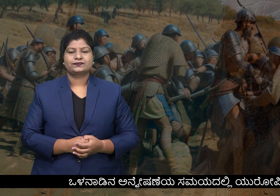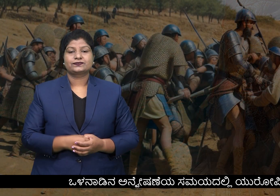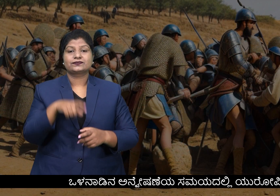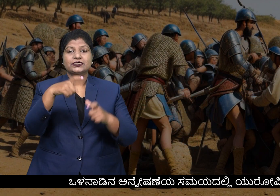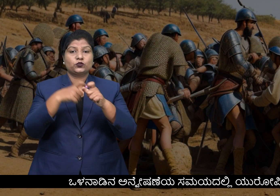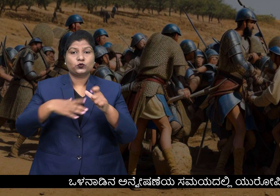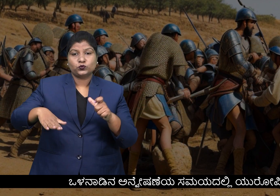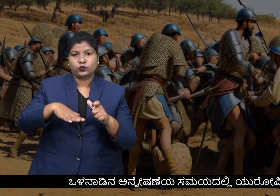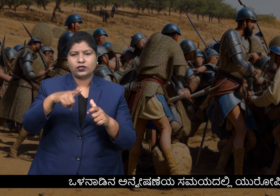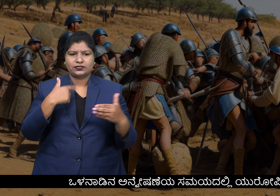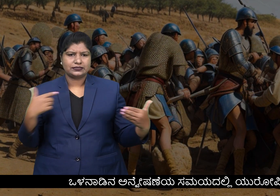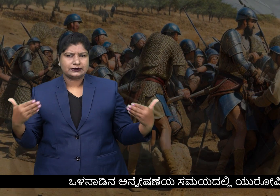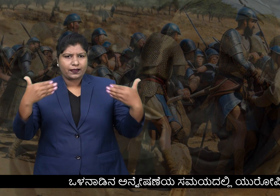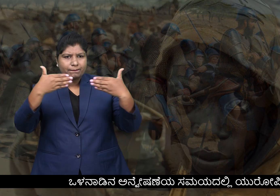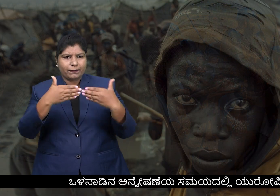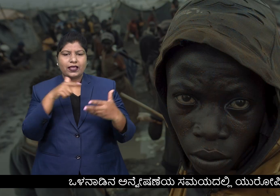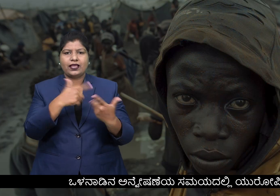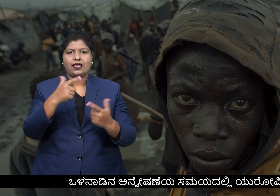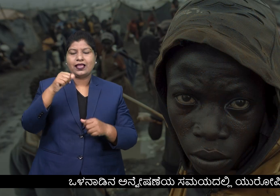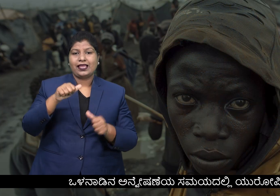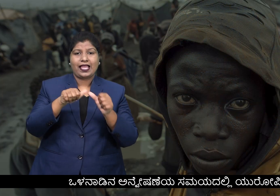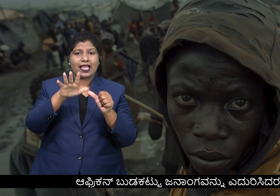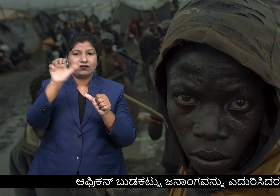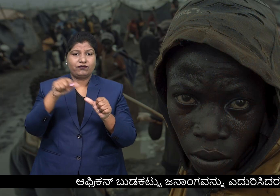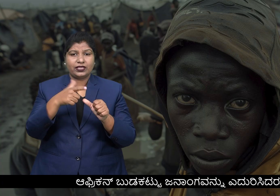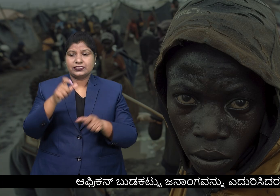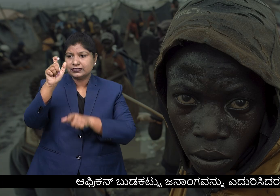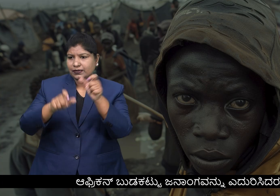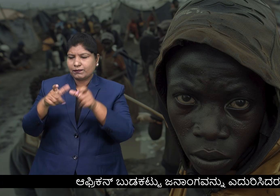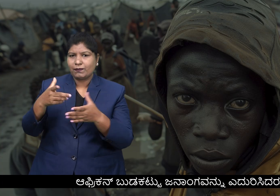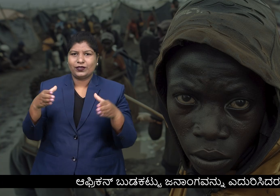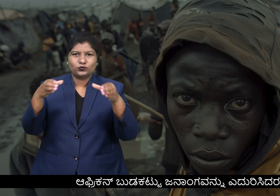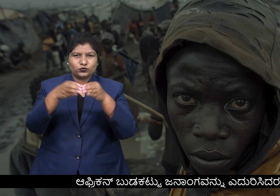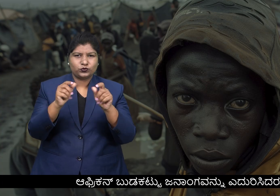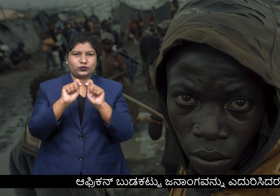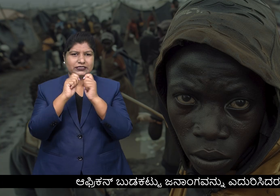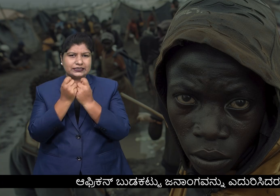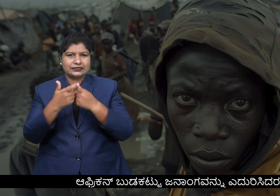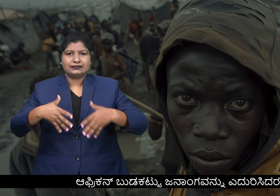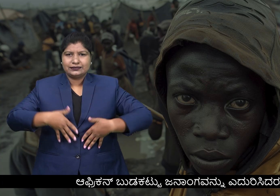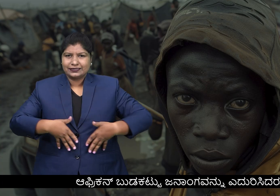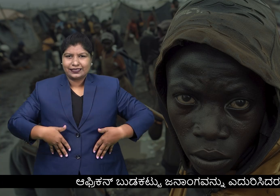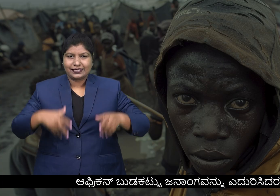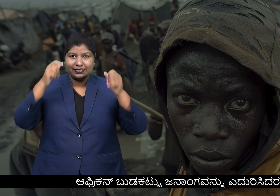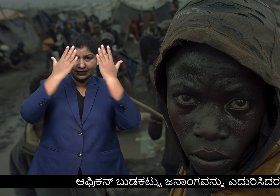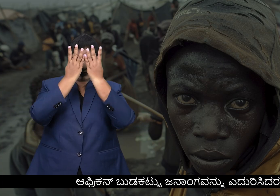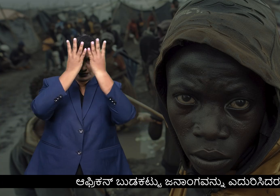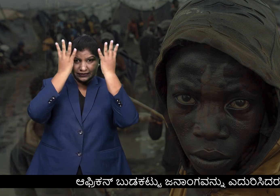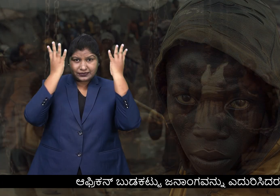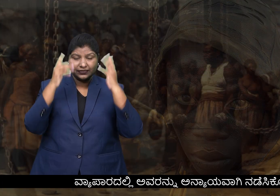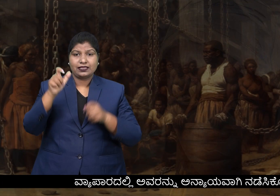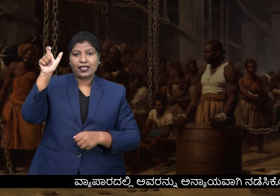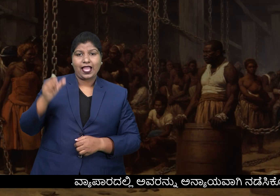ಒಳನಾಡಿನ ಅನ್ವೇಷಣೆಯ ಸಮಯದಲ್ಲಿ ಯುರೋಪಿಯನ್ನರು ಆಫ್ರಿಕನ್ ಬುಡಕಟ್ಟು ಜನಾಂಗವನ್ನು ಎದುರಿಸಿದರು